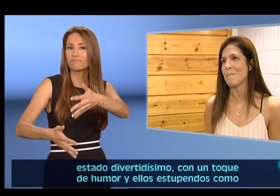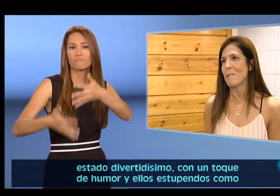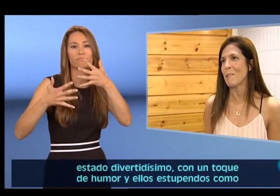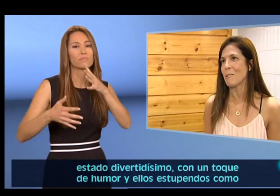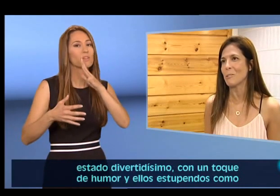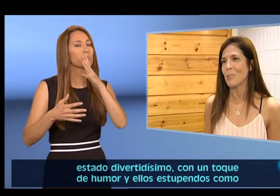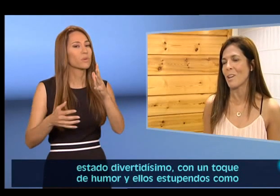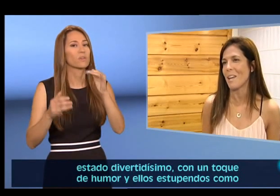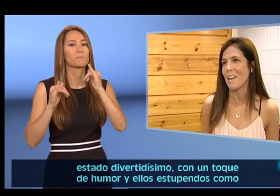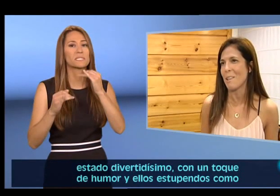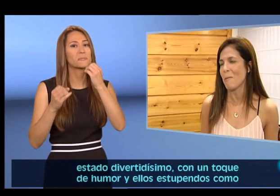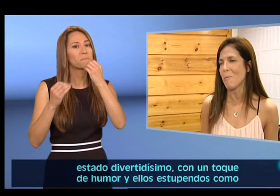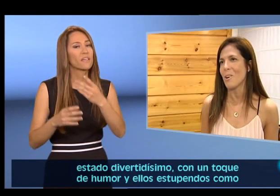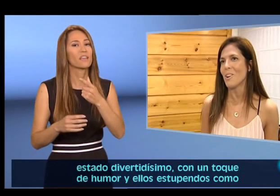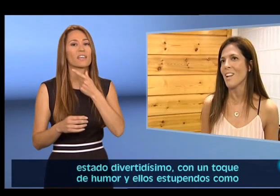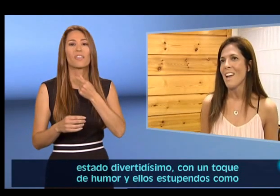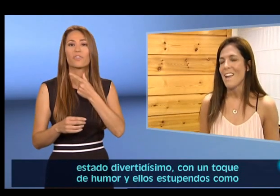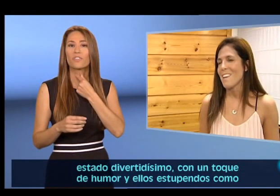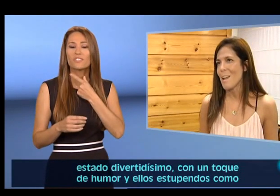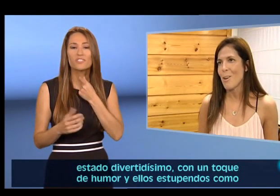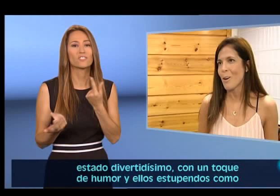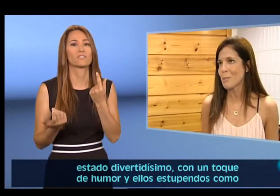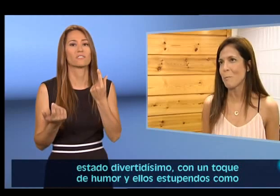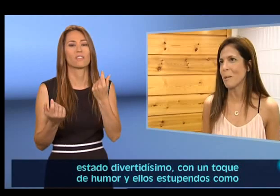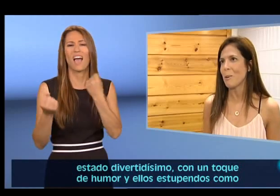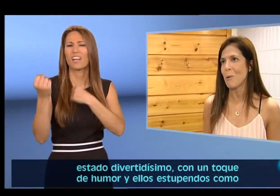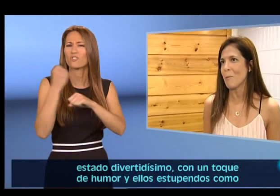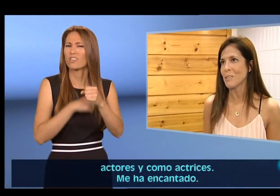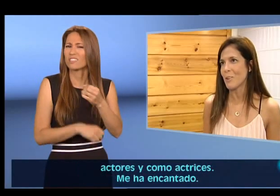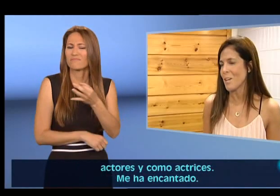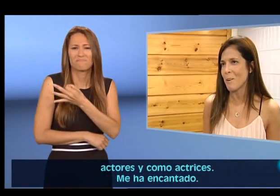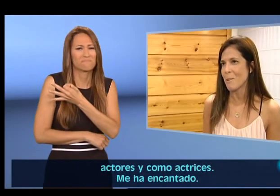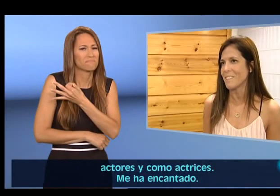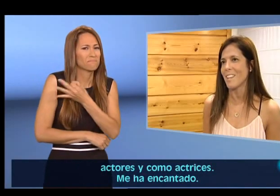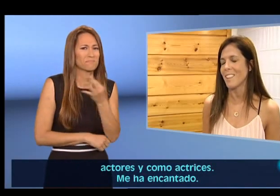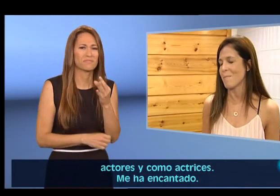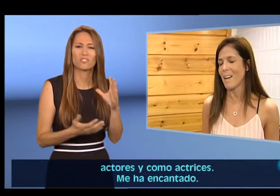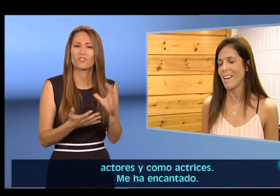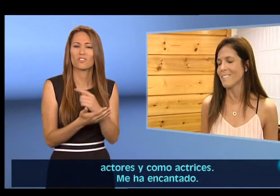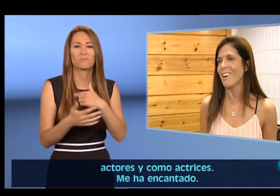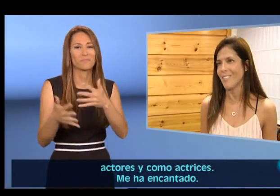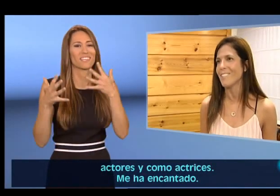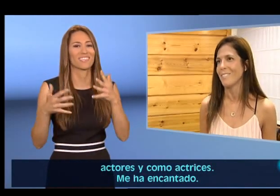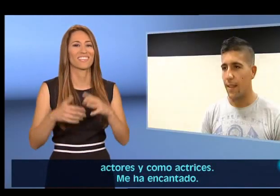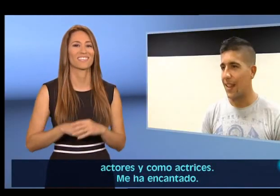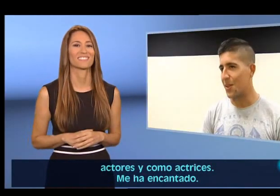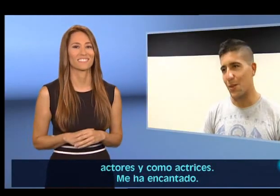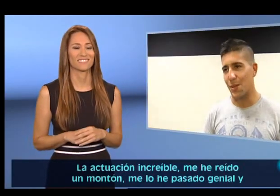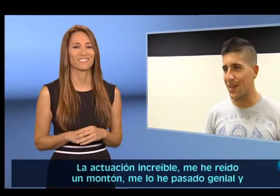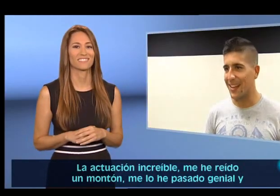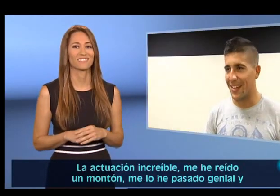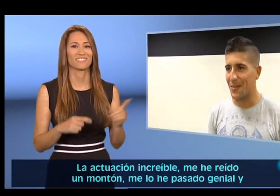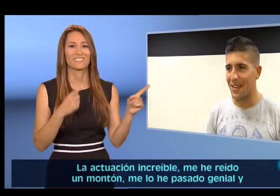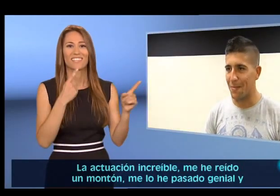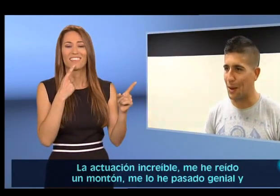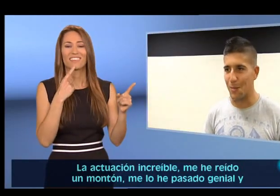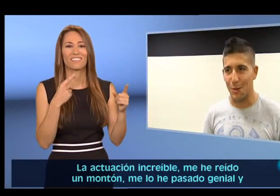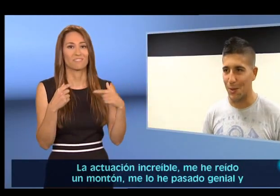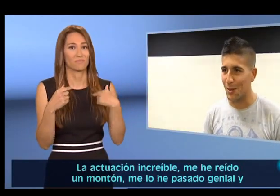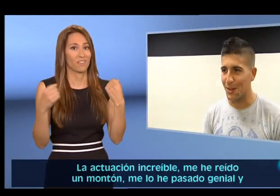Divertidísimo, con un toque de humor y ellos estupendos como actores y como actrices, me ha encantado. La actuación increíble, me he reído un montón,